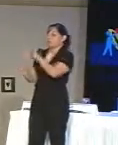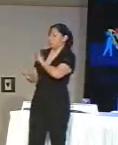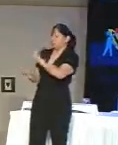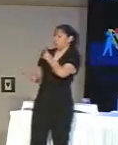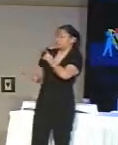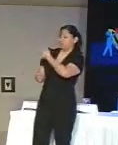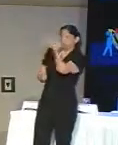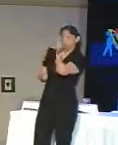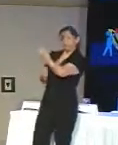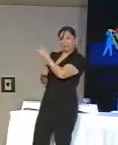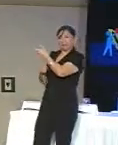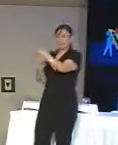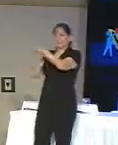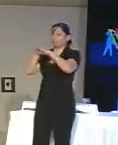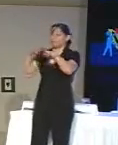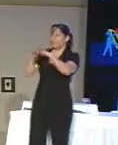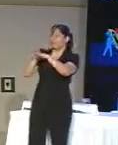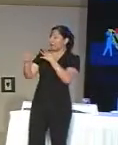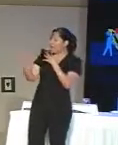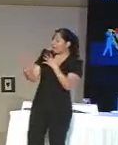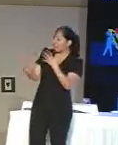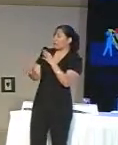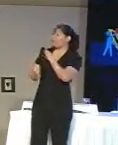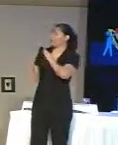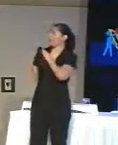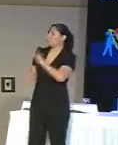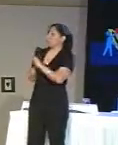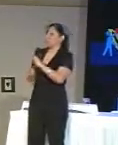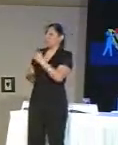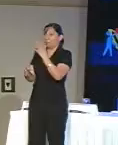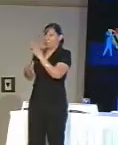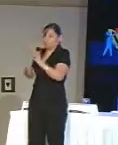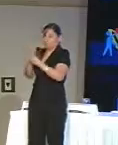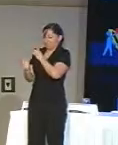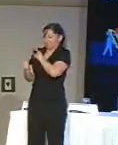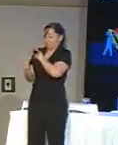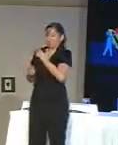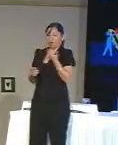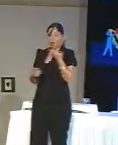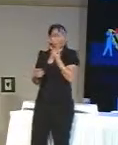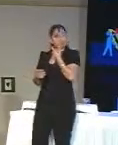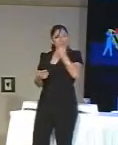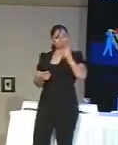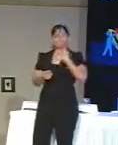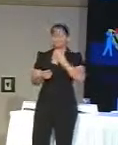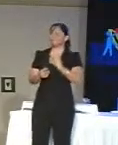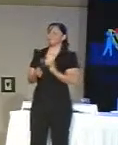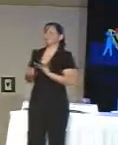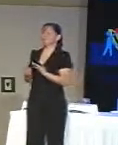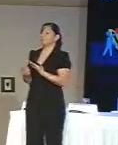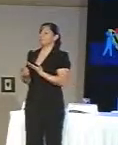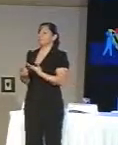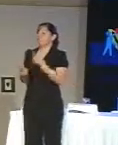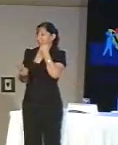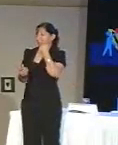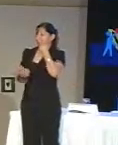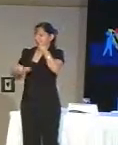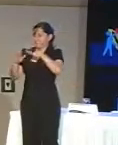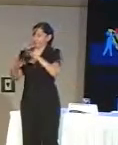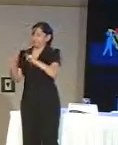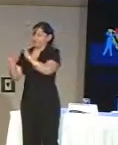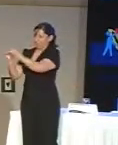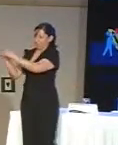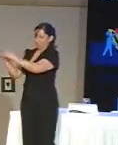gracias, hablando en el caso de hipoxia de nacimiento, gracias a que un ginecobstetra o un médico no le puso la